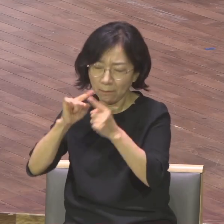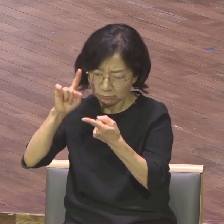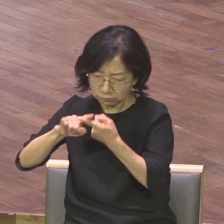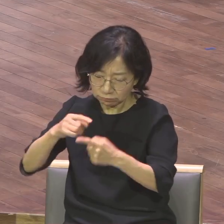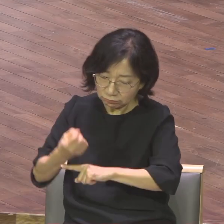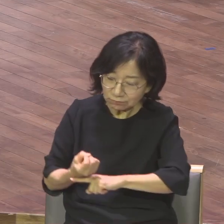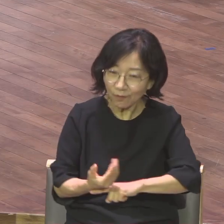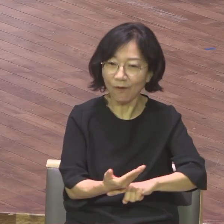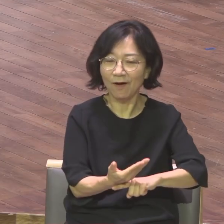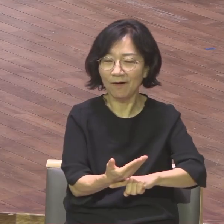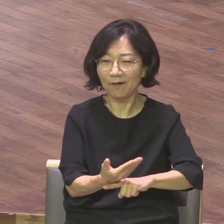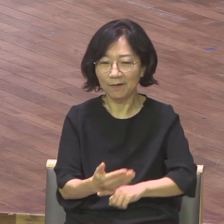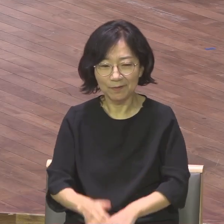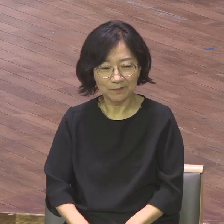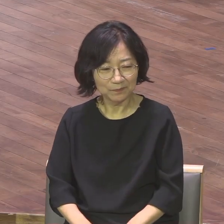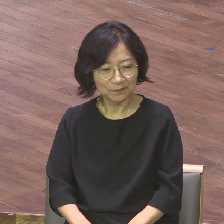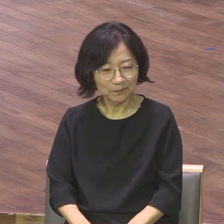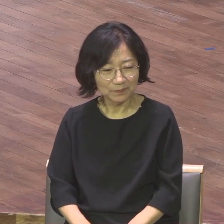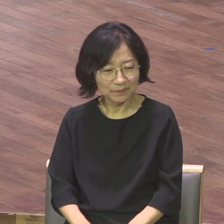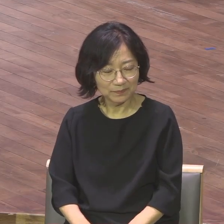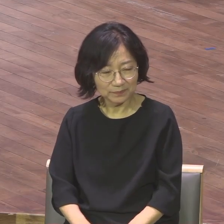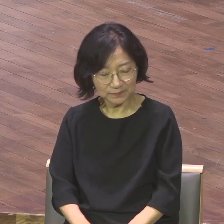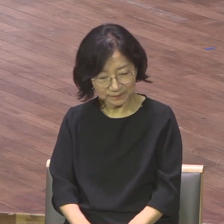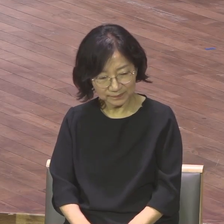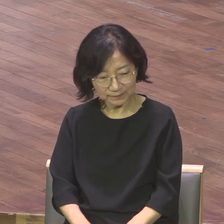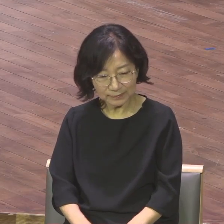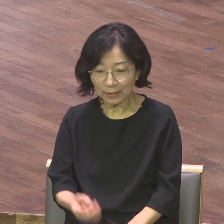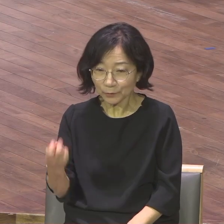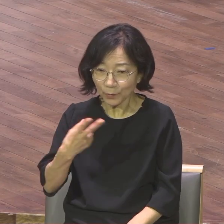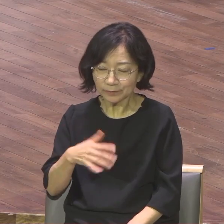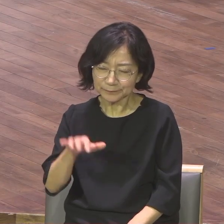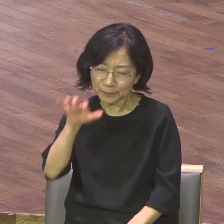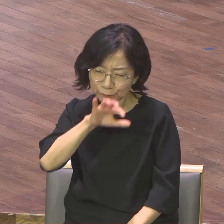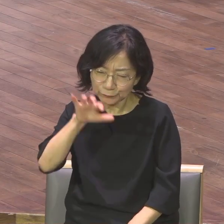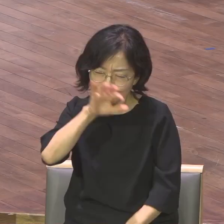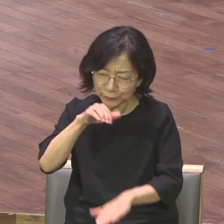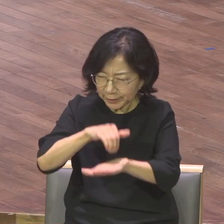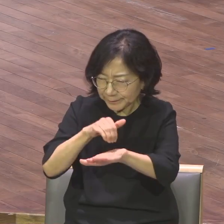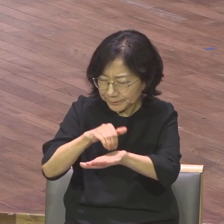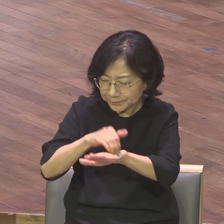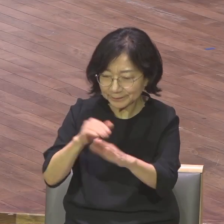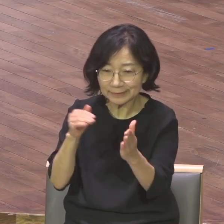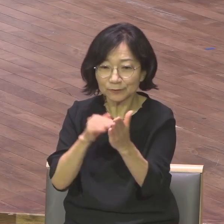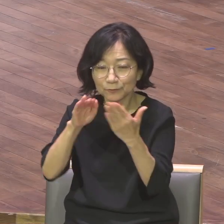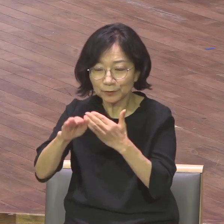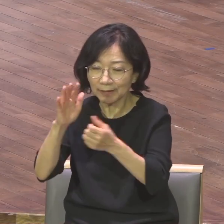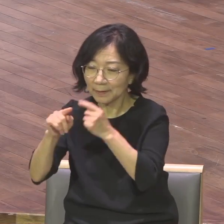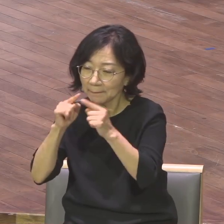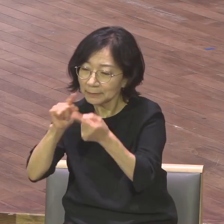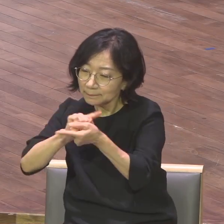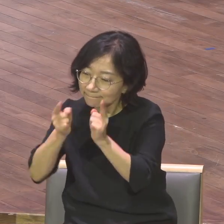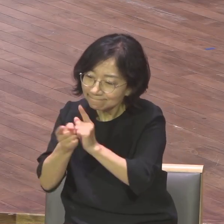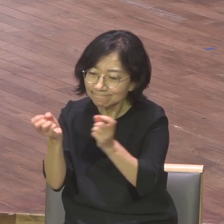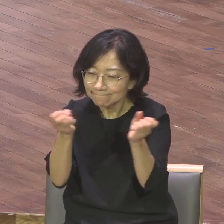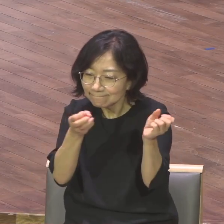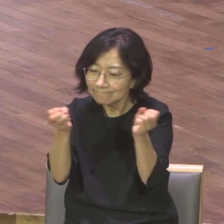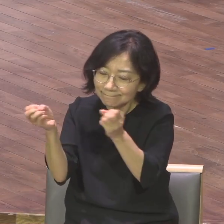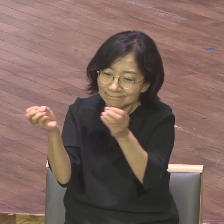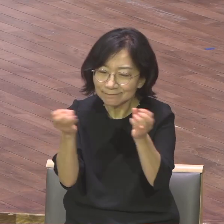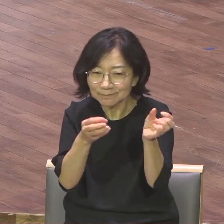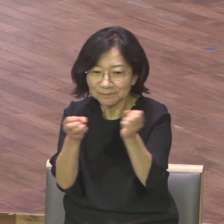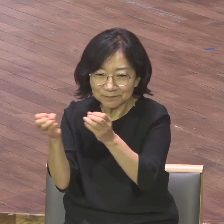그렇게 훈련 받고 나면 서로 포럼하면서 말씀을 서로 그렇게 나누면서